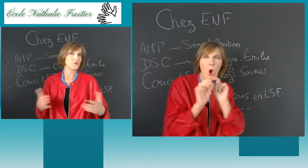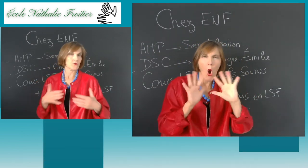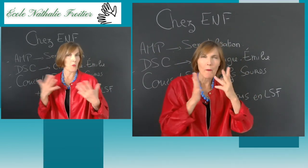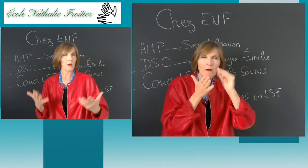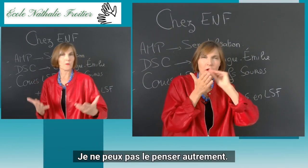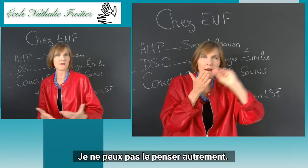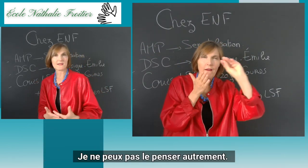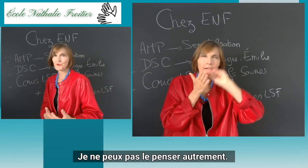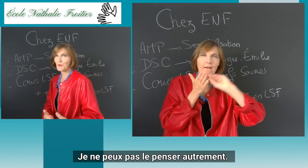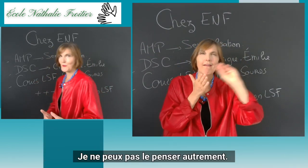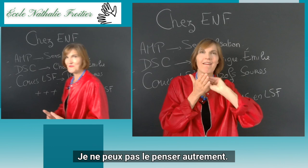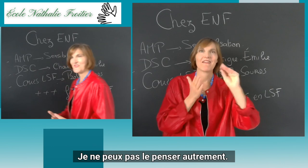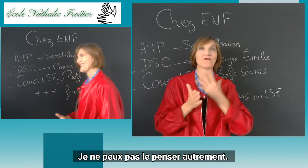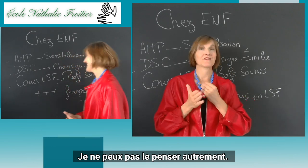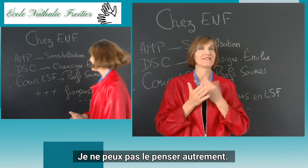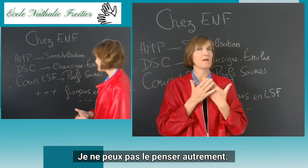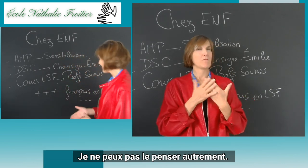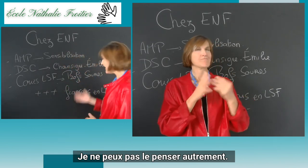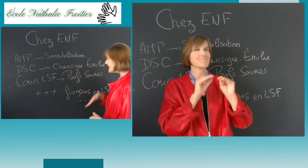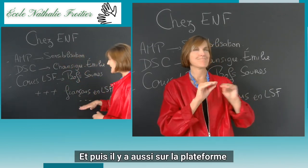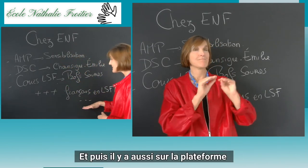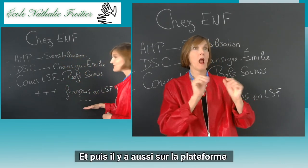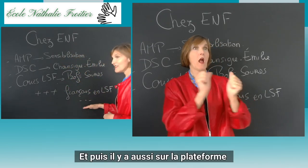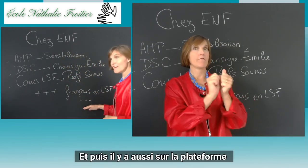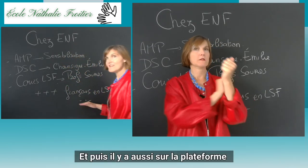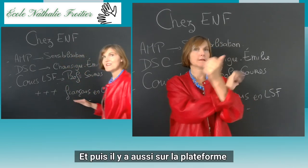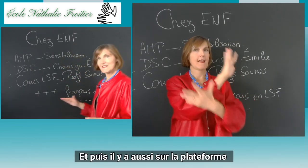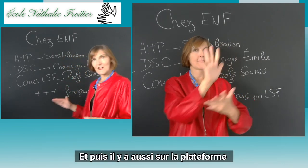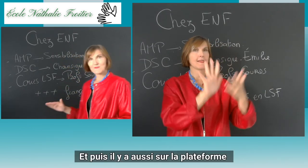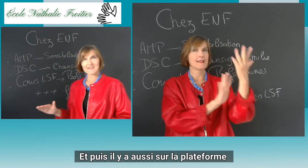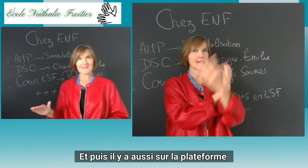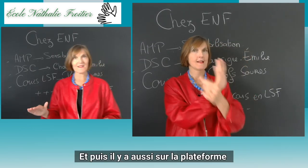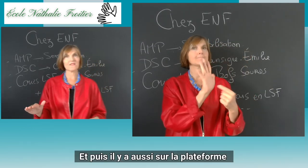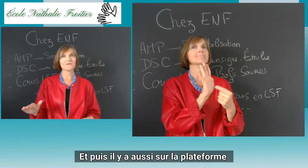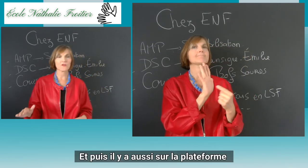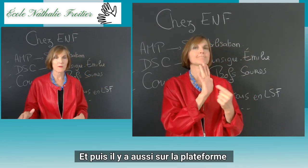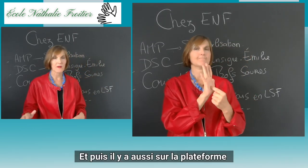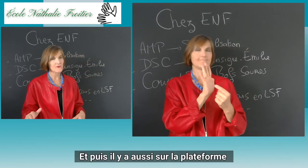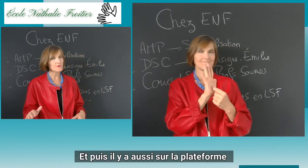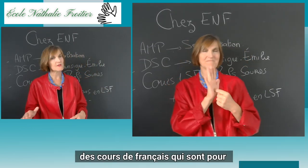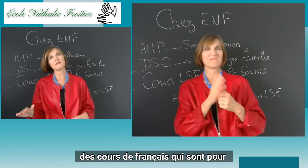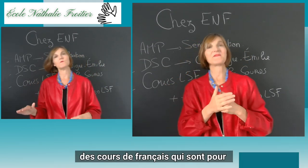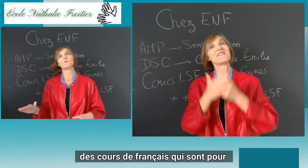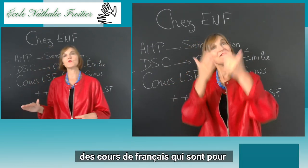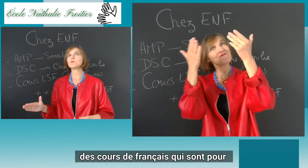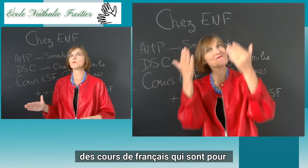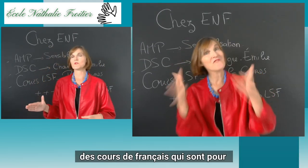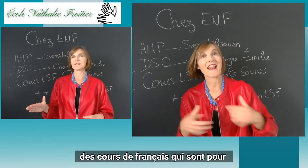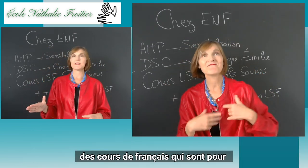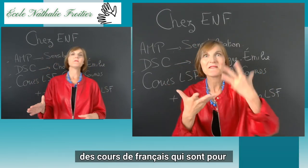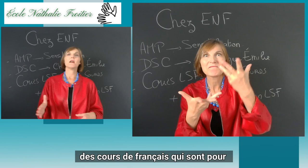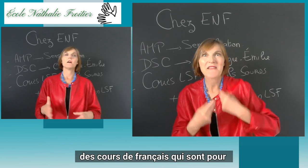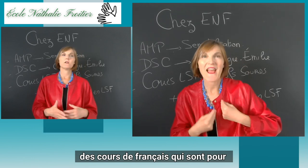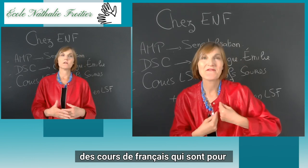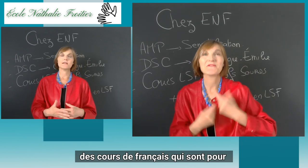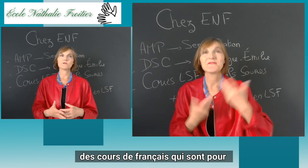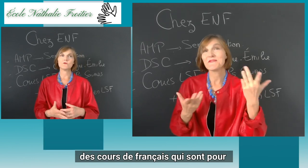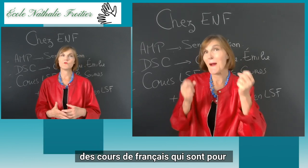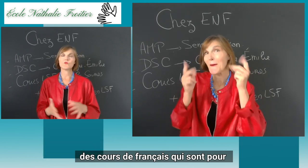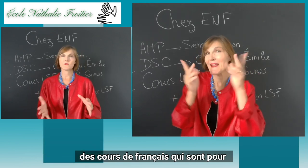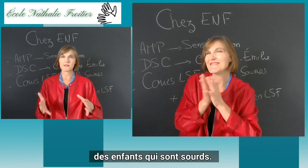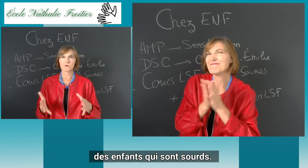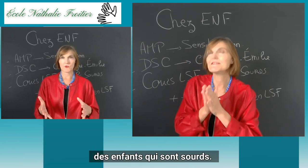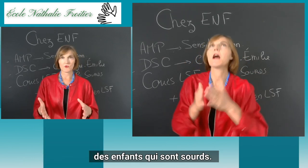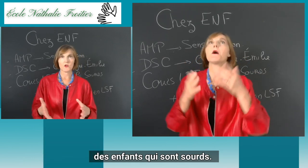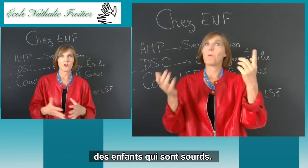je ne peux pas le penser autrement et puis il y a aussi sur la plateforme des cours de français qui